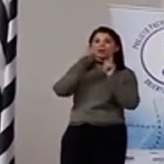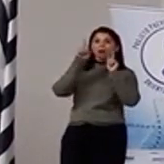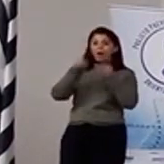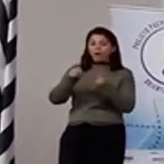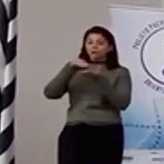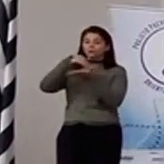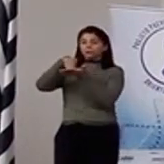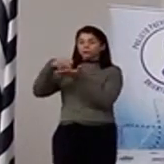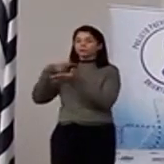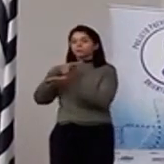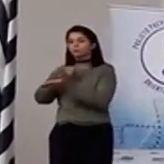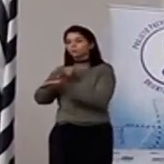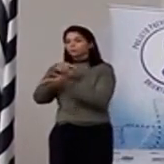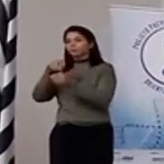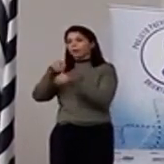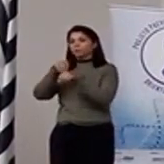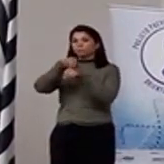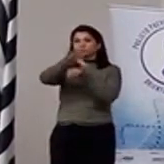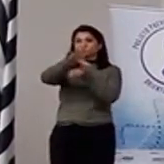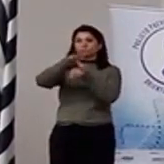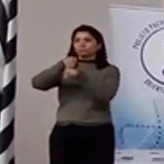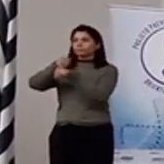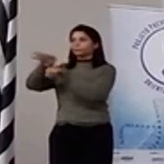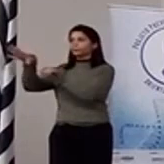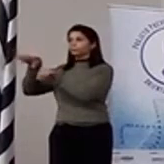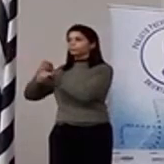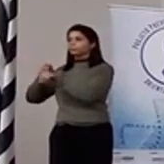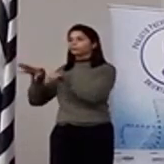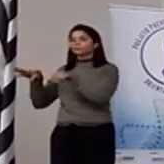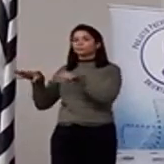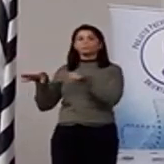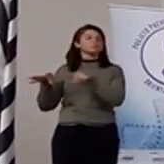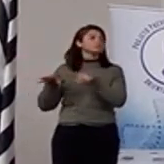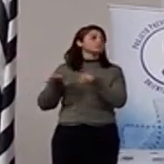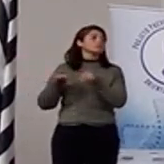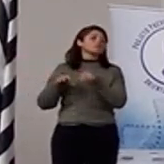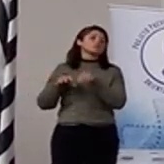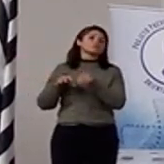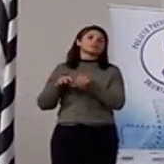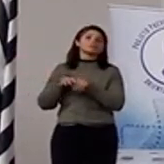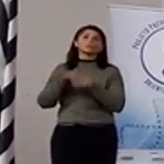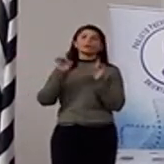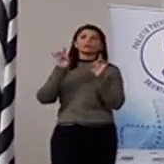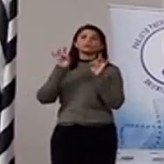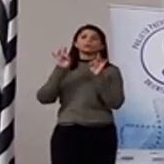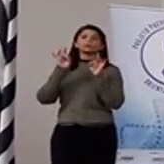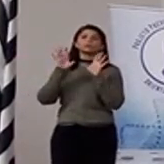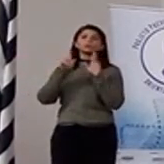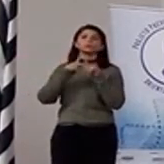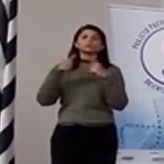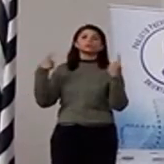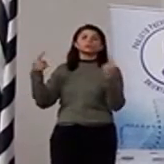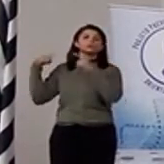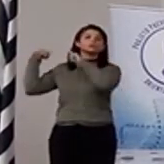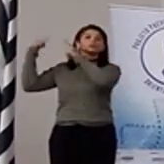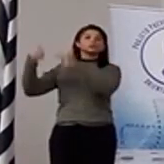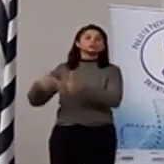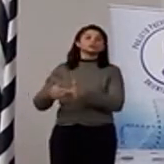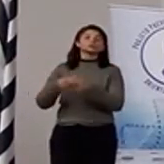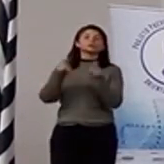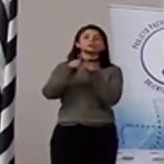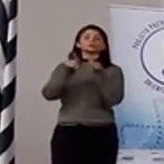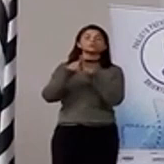vai distribuir na rede, né, para quem, não só a demanda de atendimento genético, mas como outras demandas